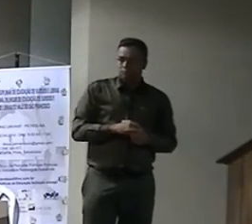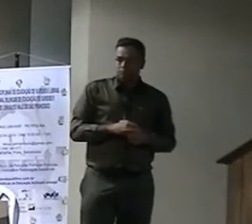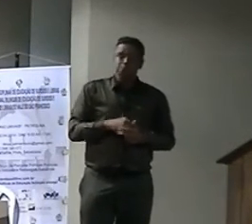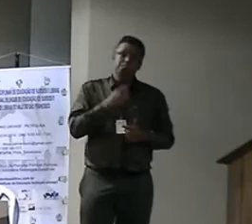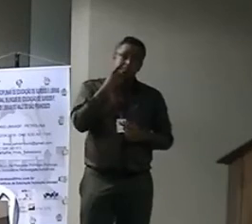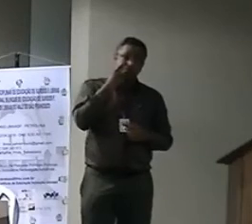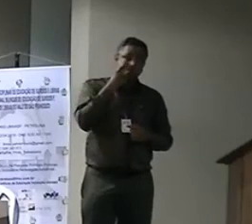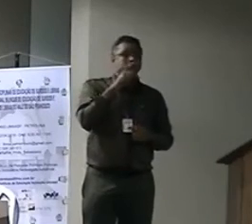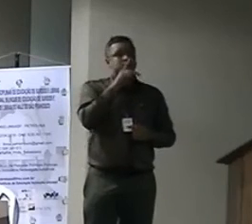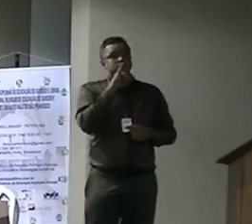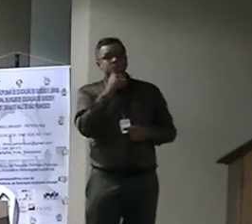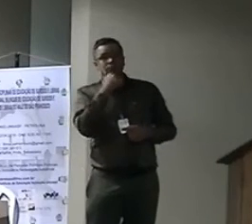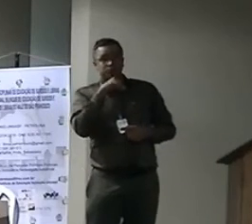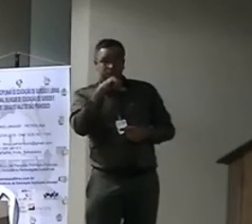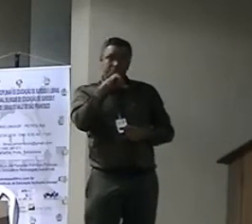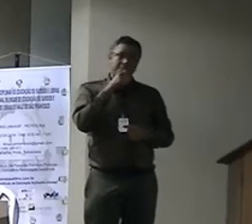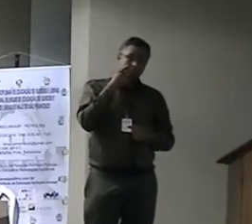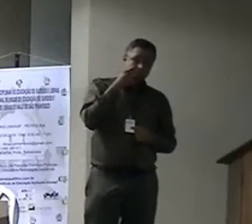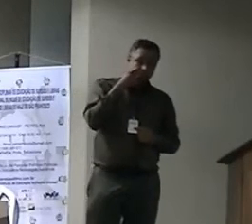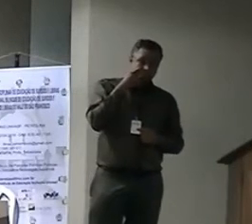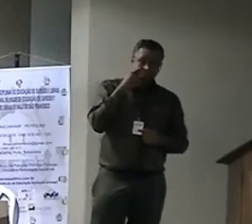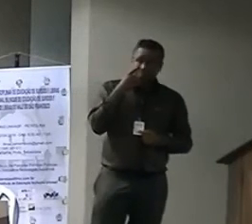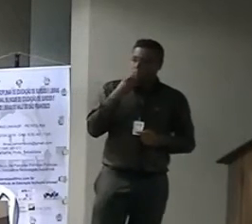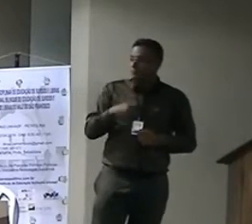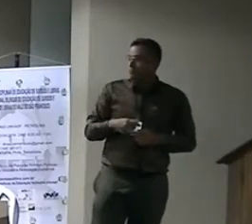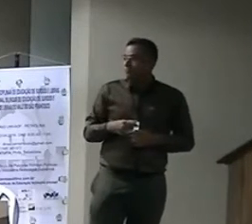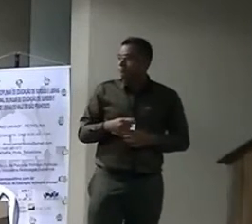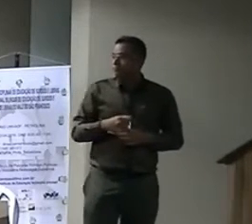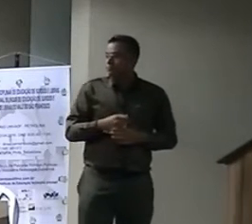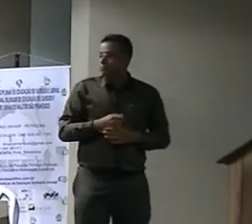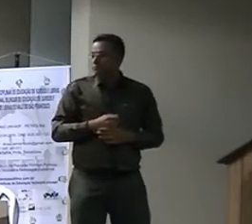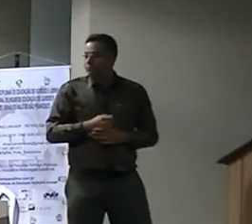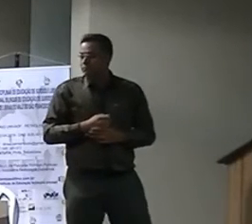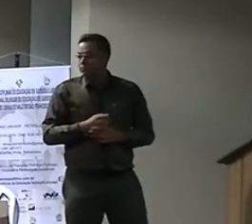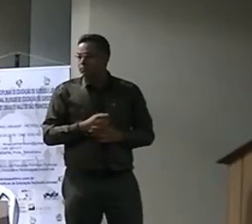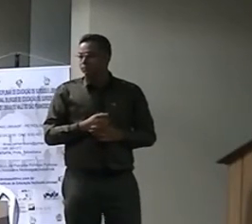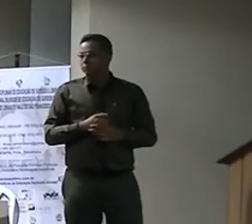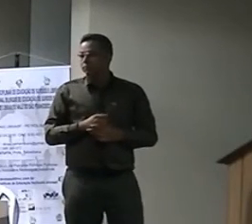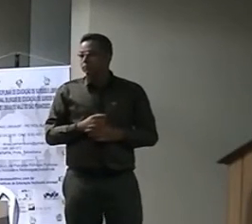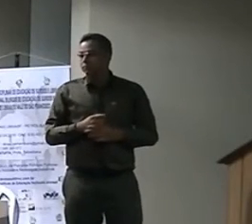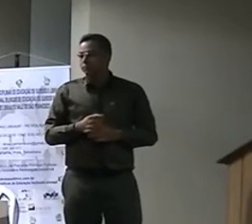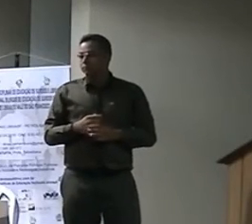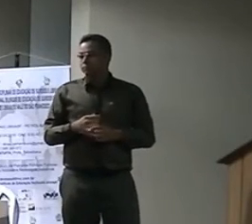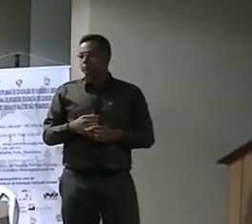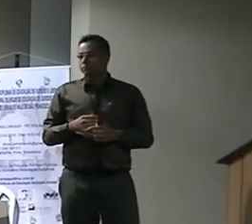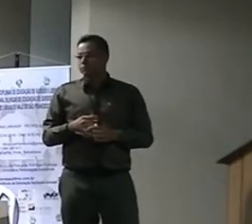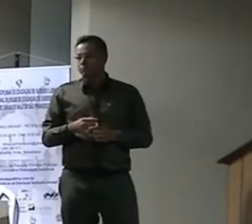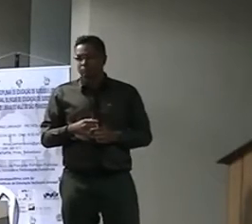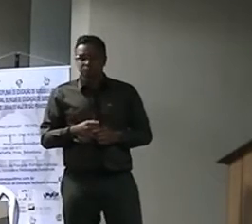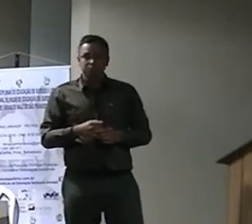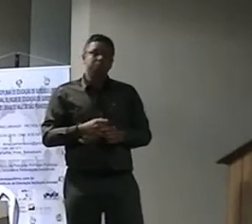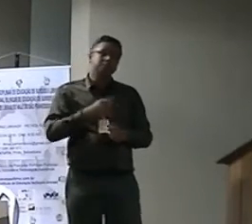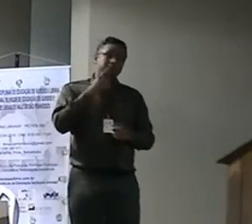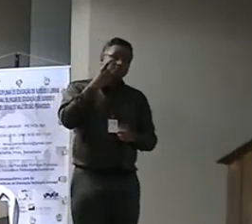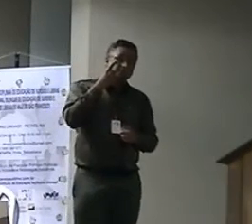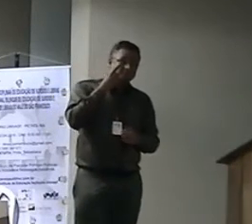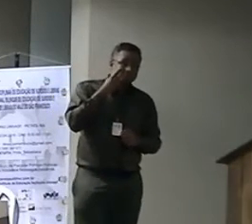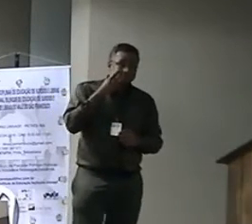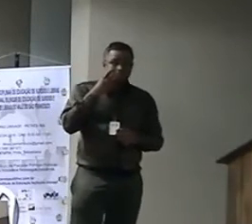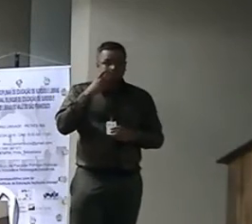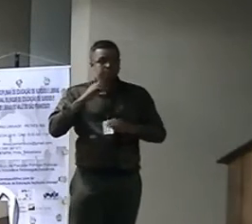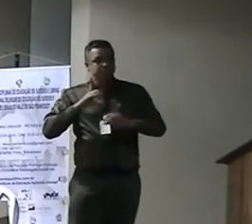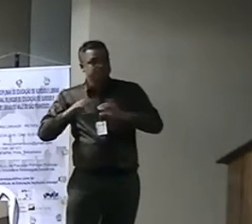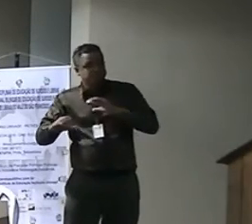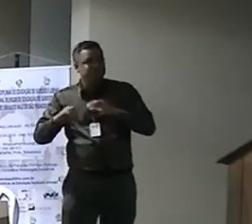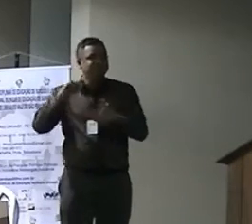tentativas, né? Eles, no caso, os pais. E começa a ver que não funciona com todo mundo, só